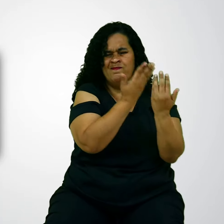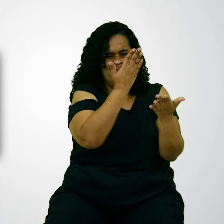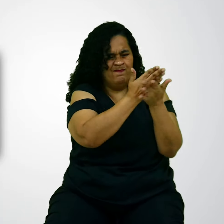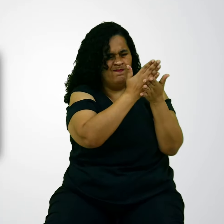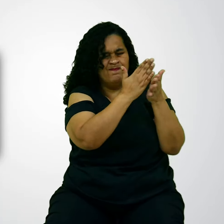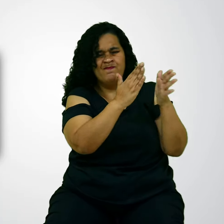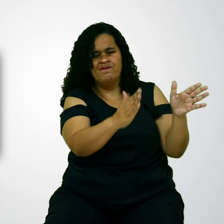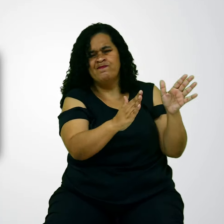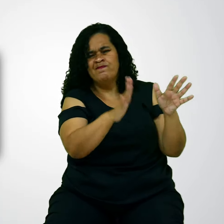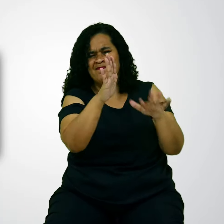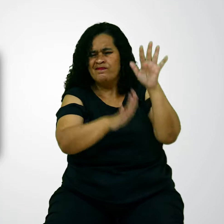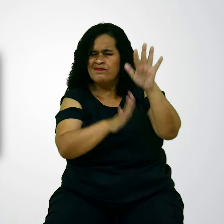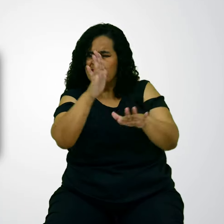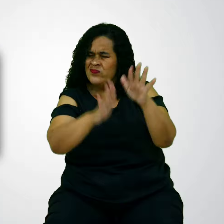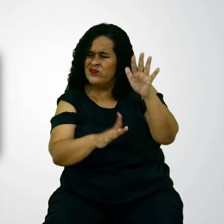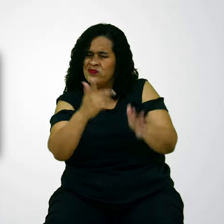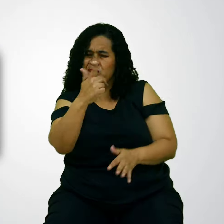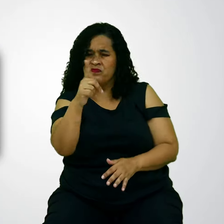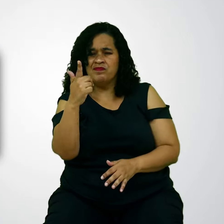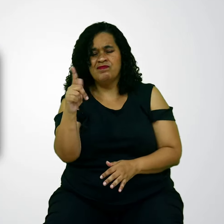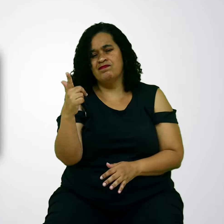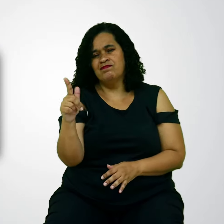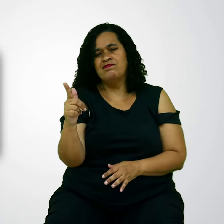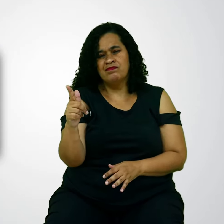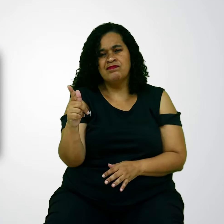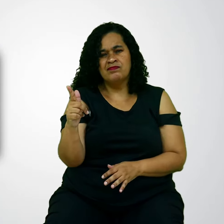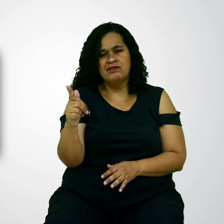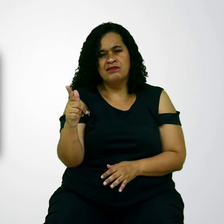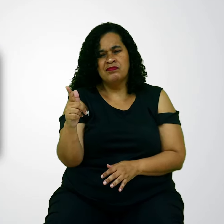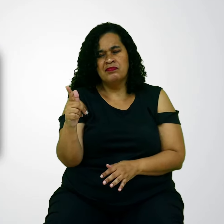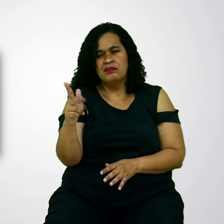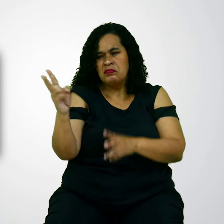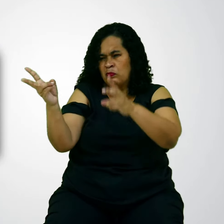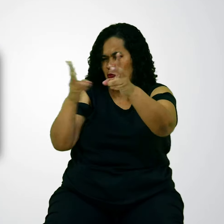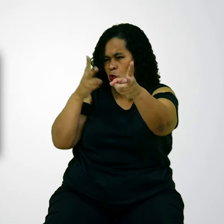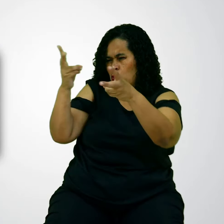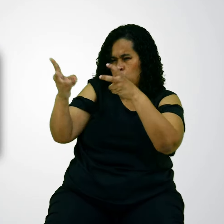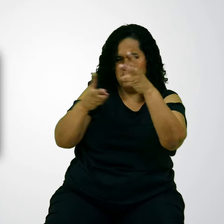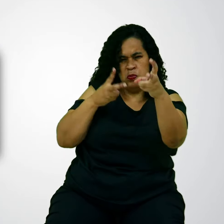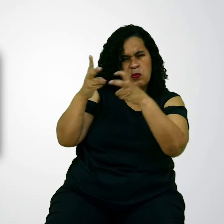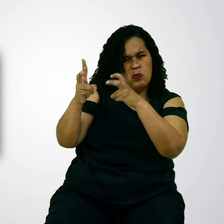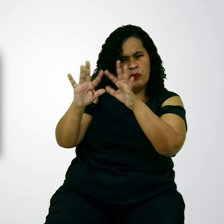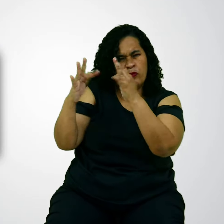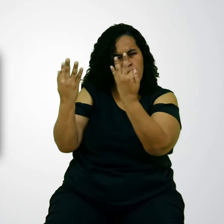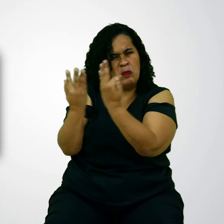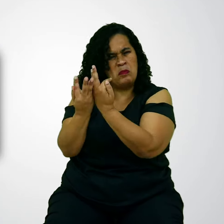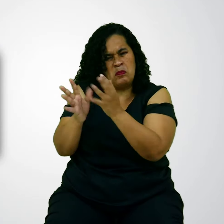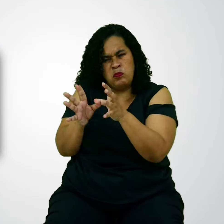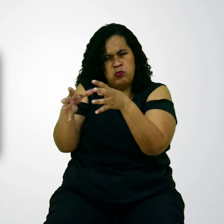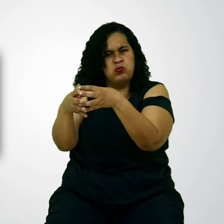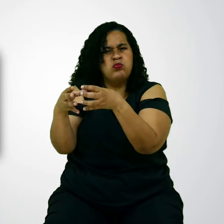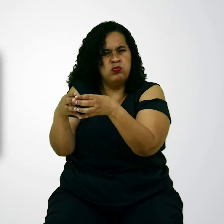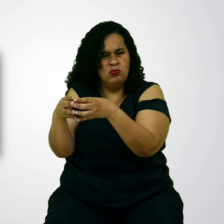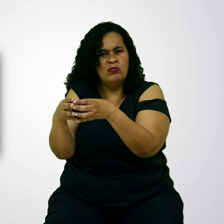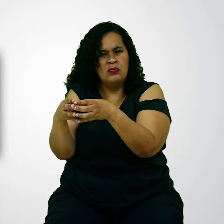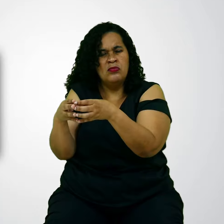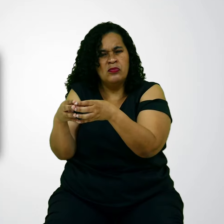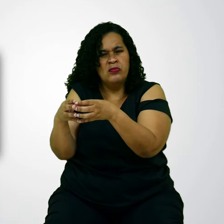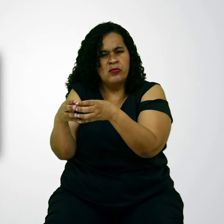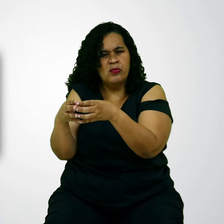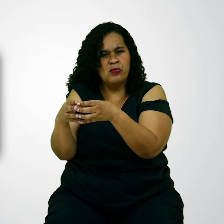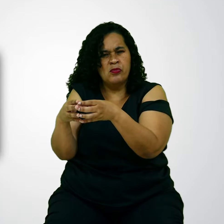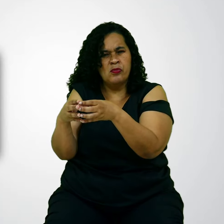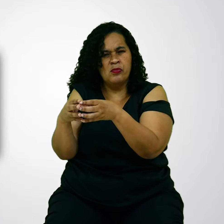tem uma família ou um grupo de famílias que não tenha perdido um